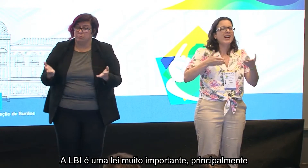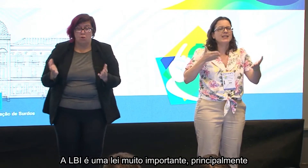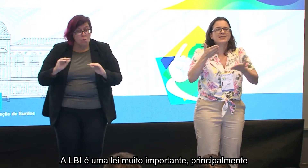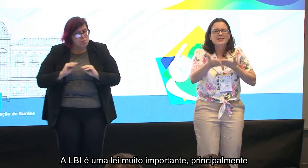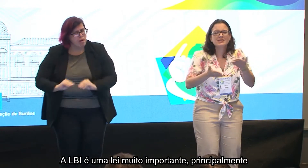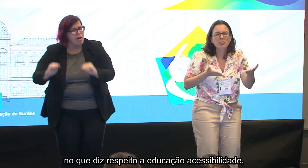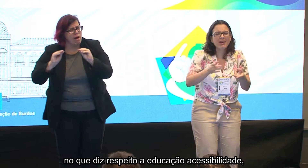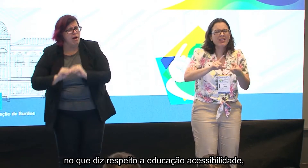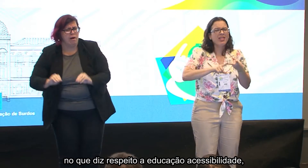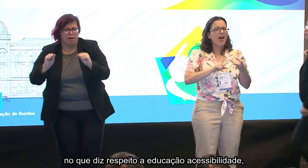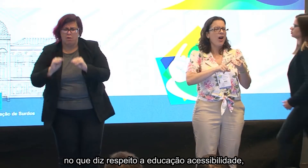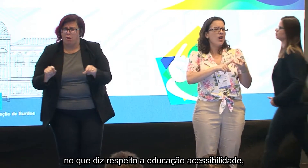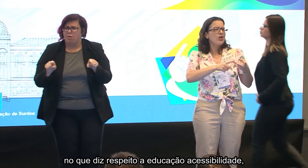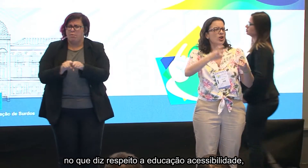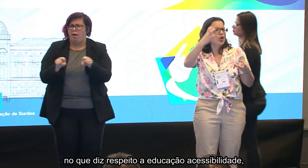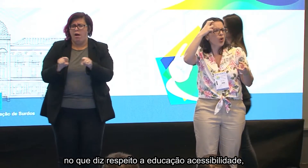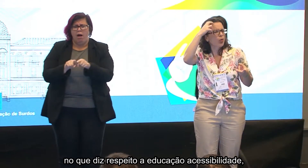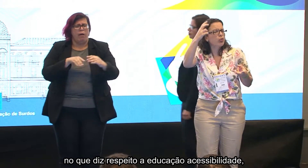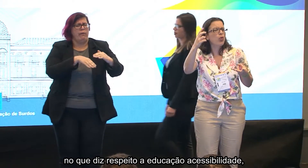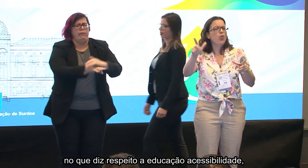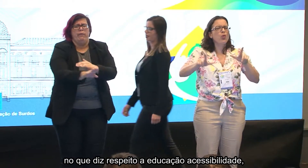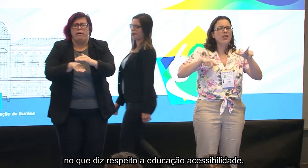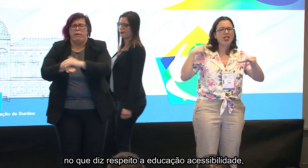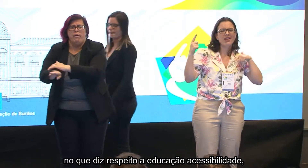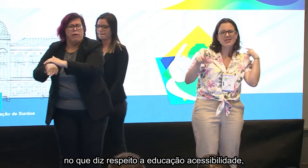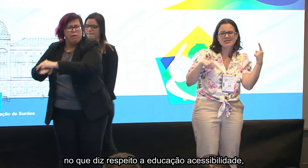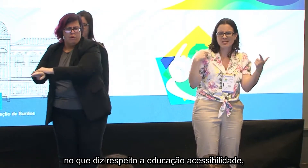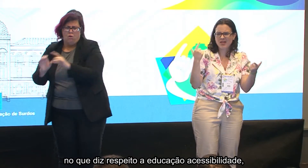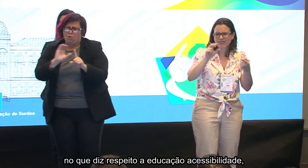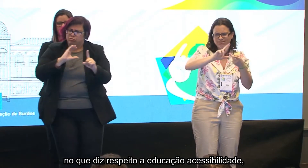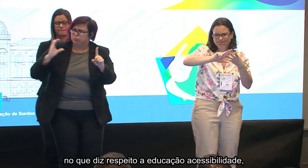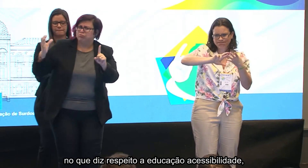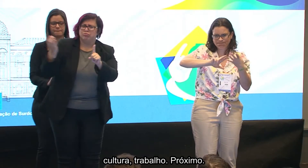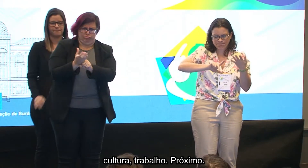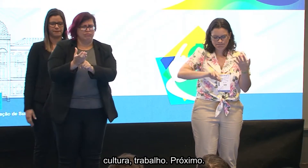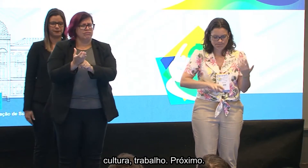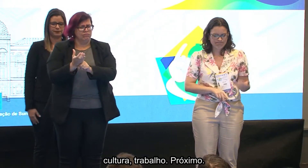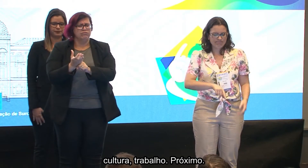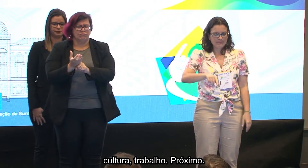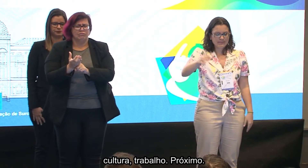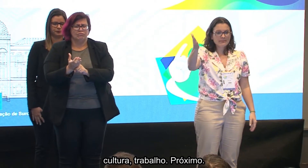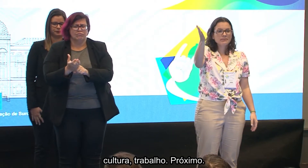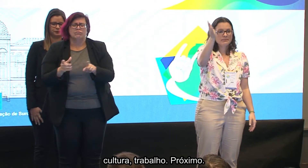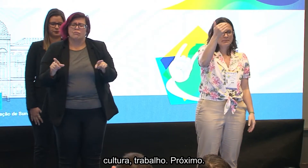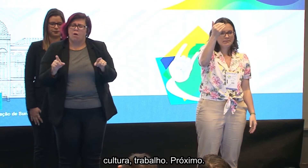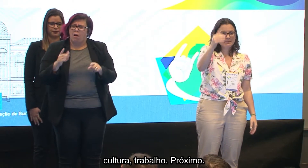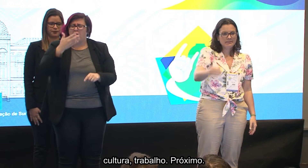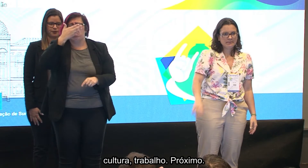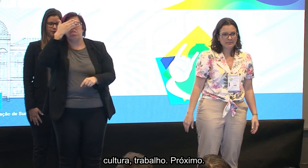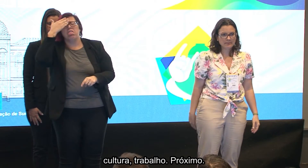principalmente no que diz respeito à educação, acessibilidade, cultura, trabalho.